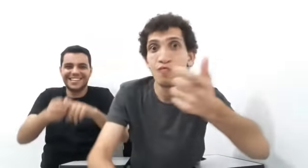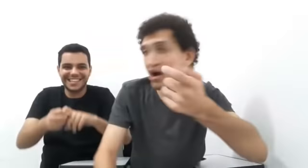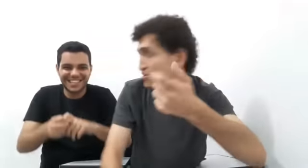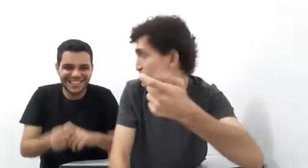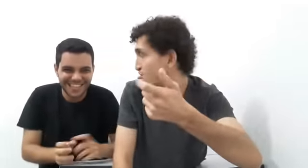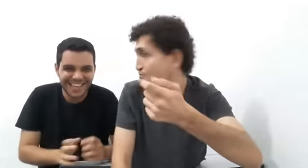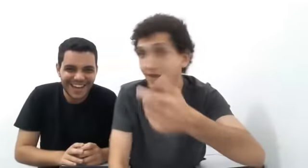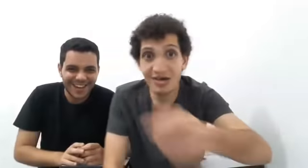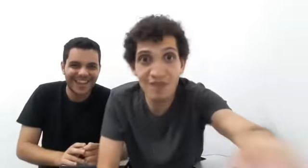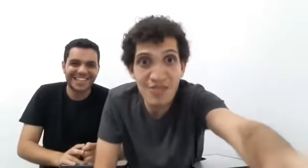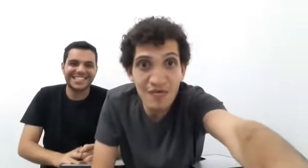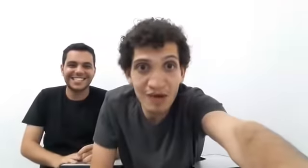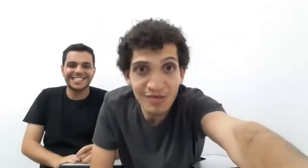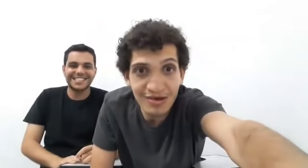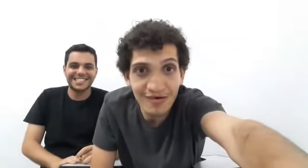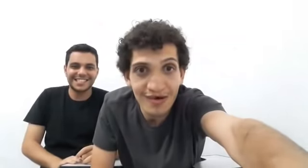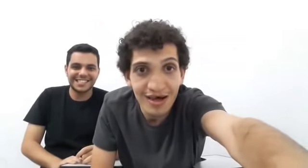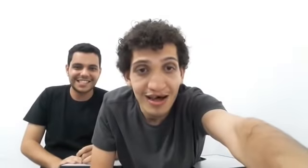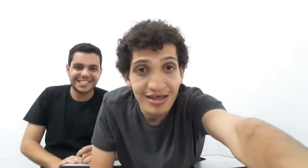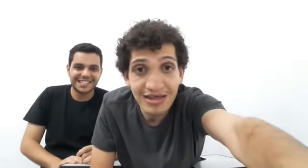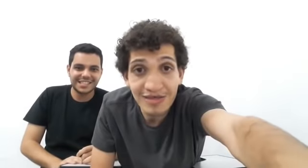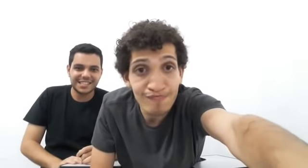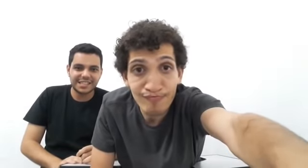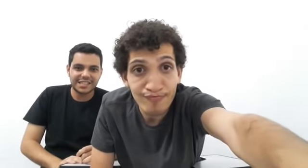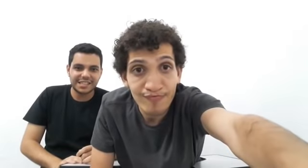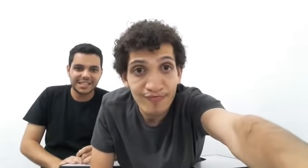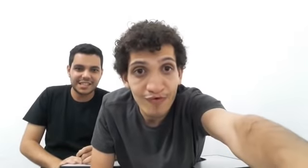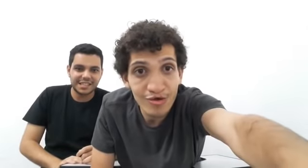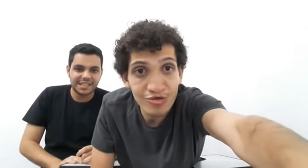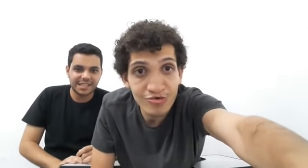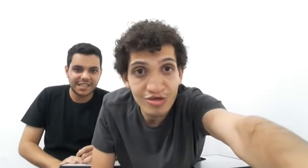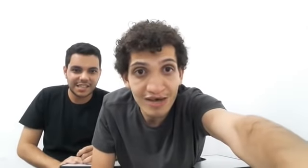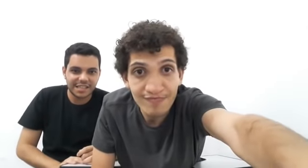Quase perdeu a tradução. E, pois já.